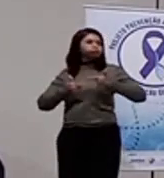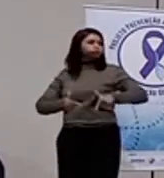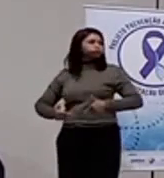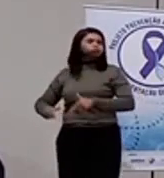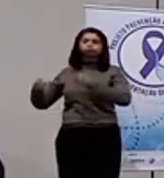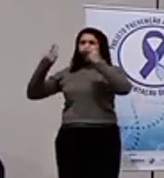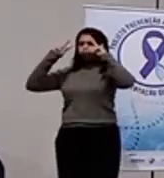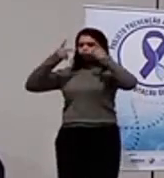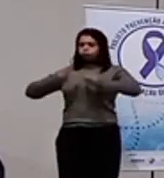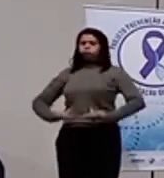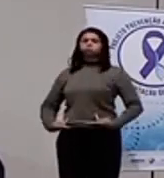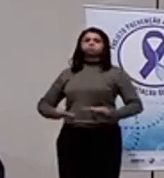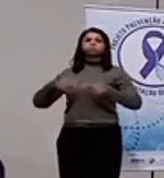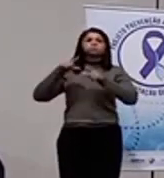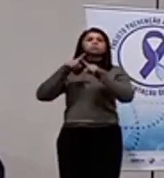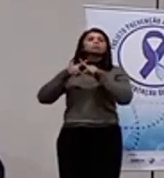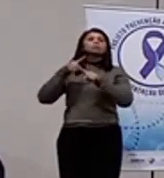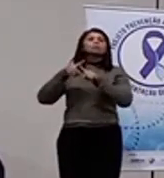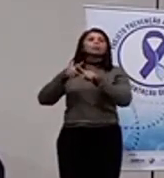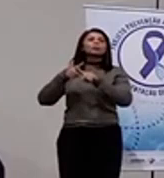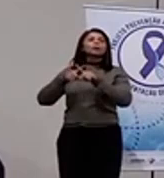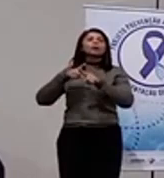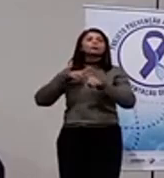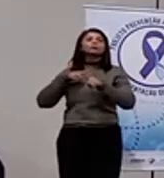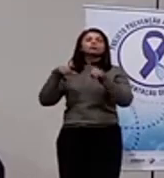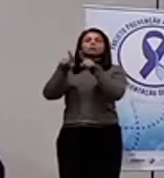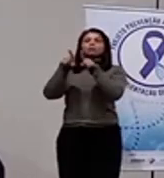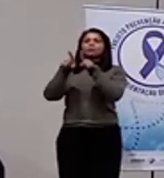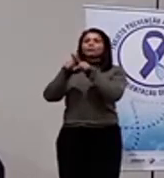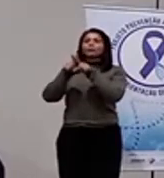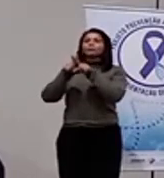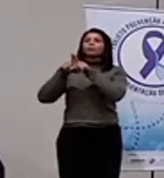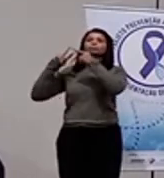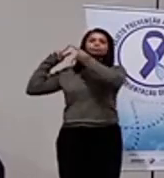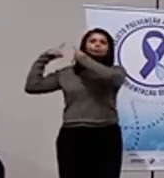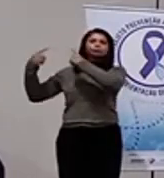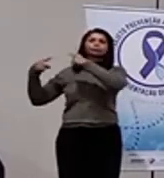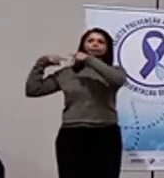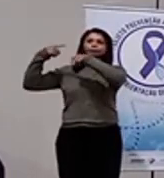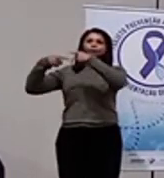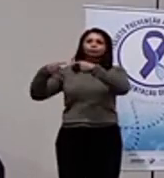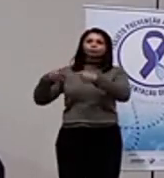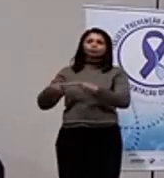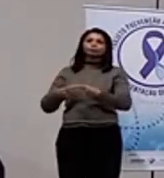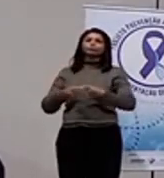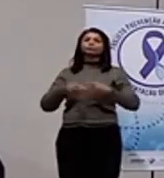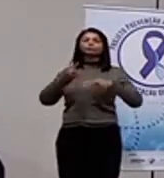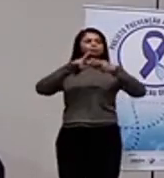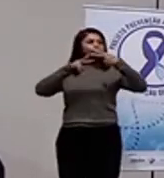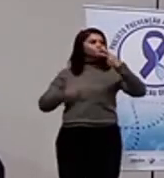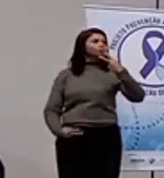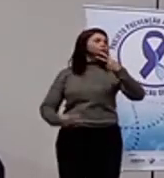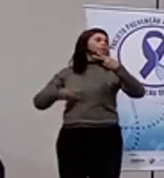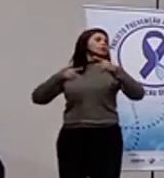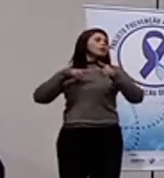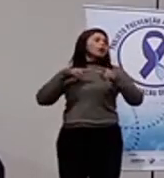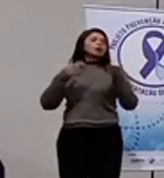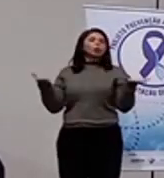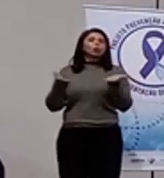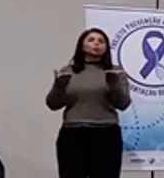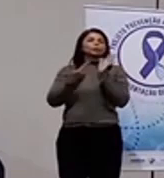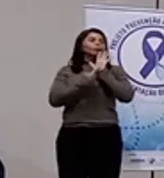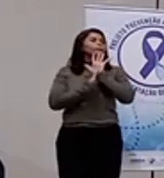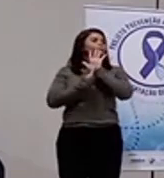Colégio Americano de Genética e Genômica Médica. Dr. Charles fará sua apresentação e